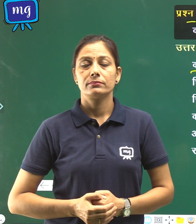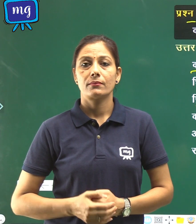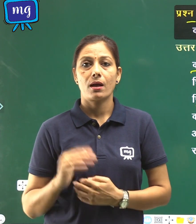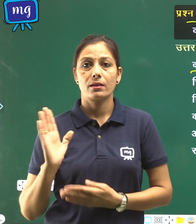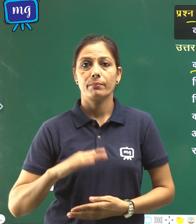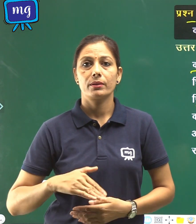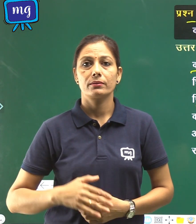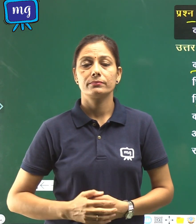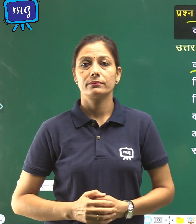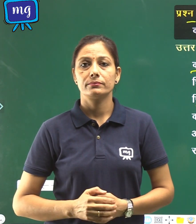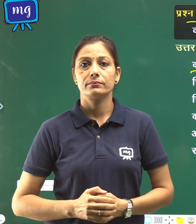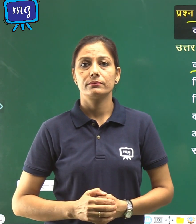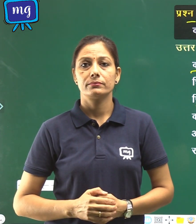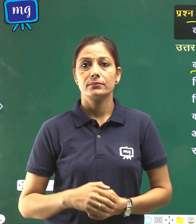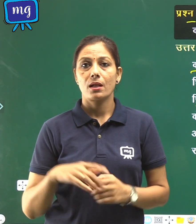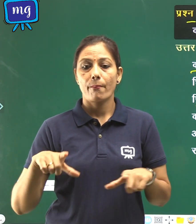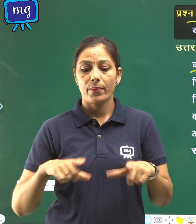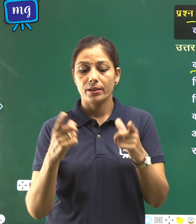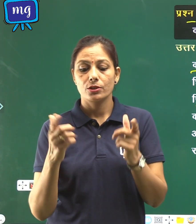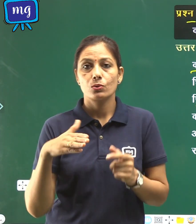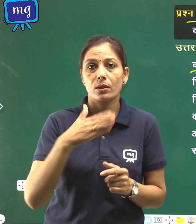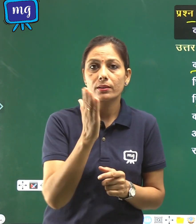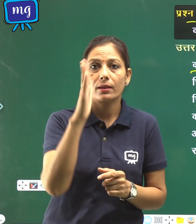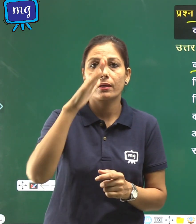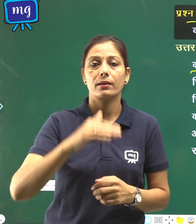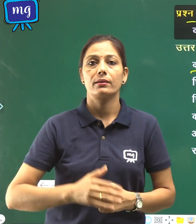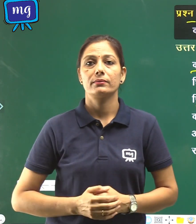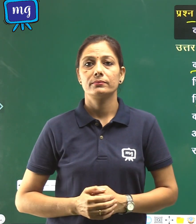आने पर लता